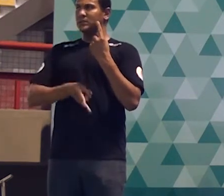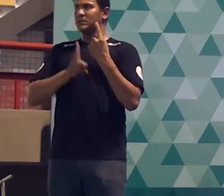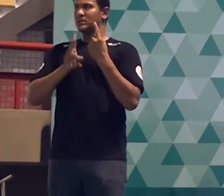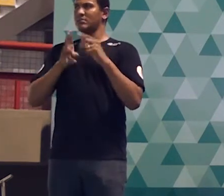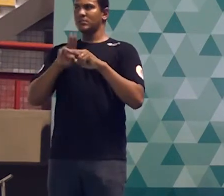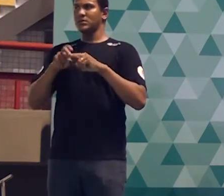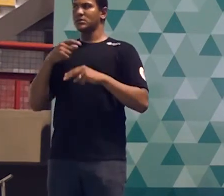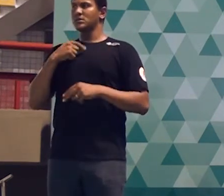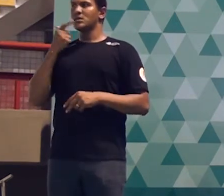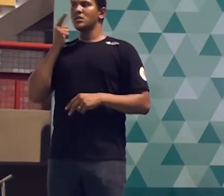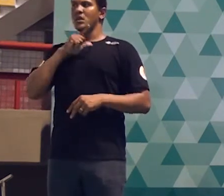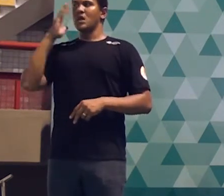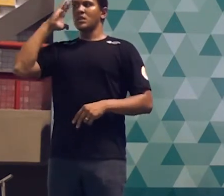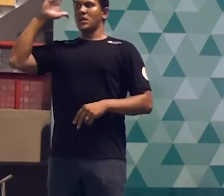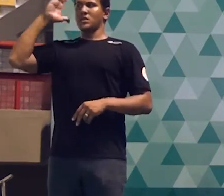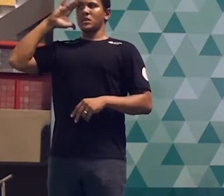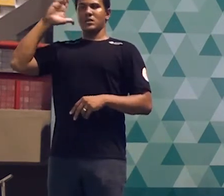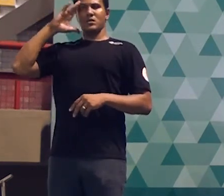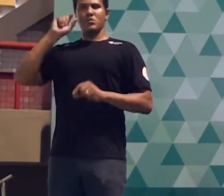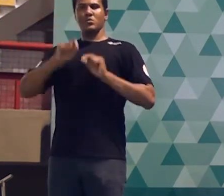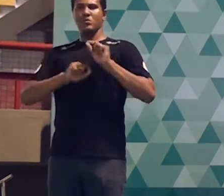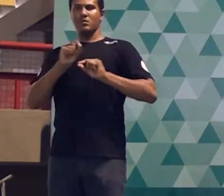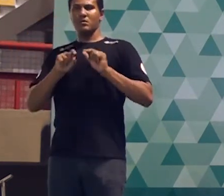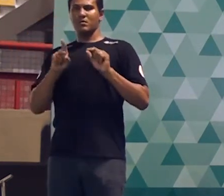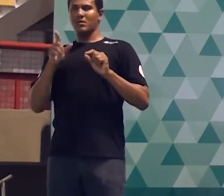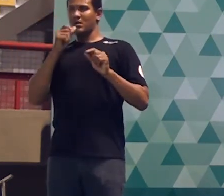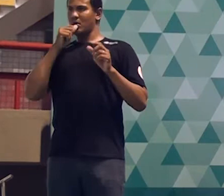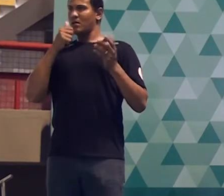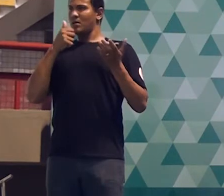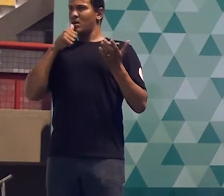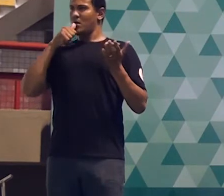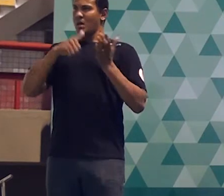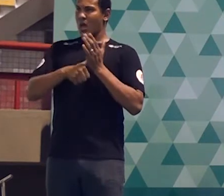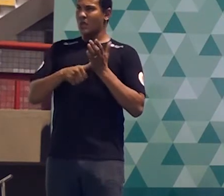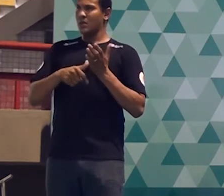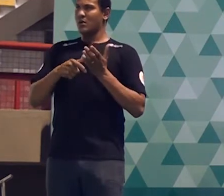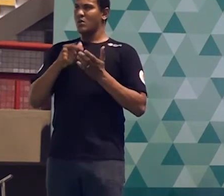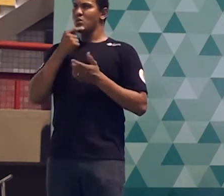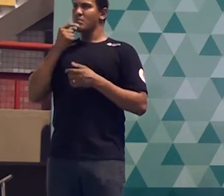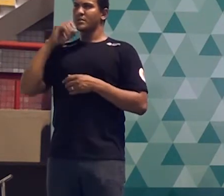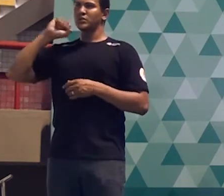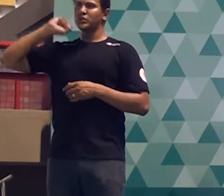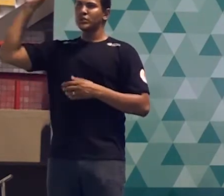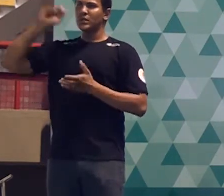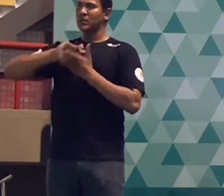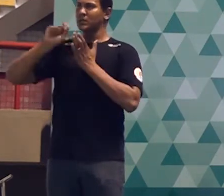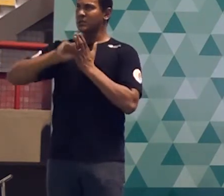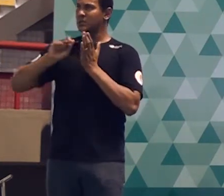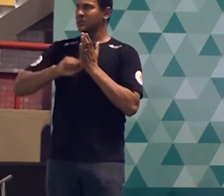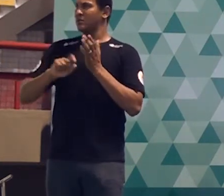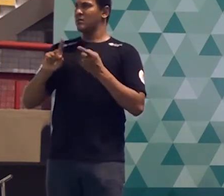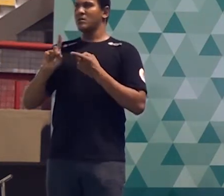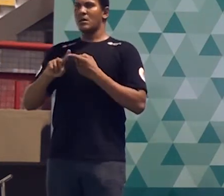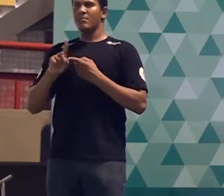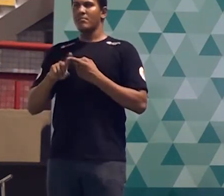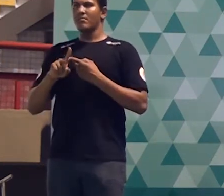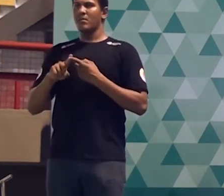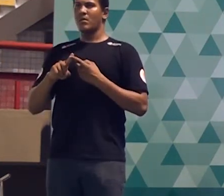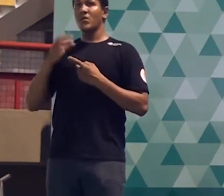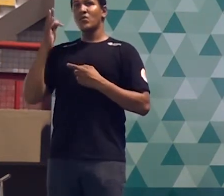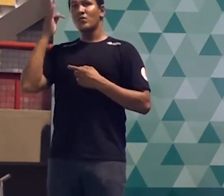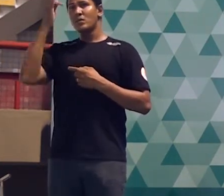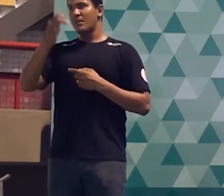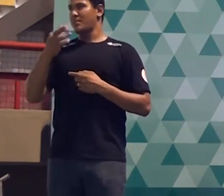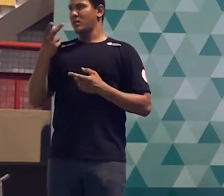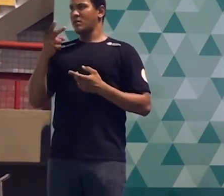consegue entender uma carta escrita por Tiradentes. E a gente vai conseguir entender o que os netos da gente vão